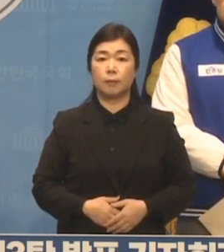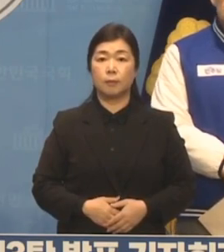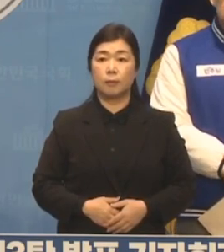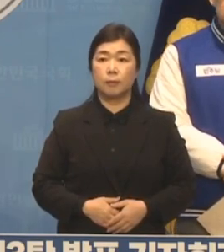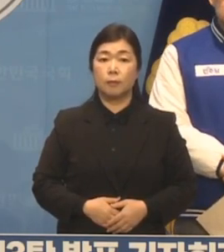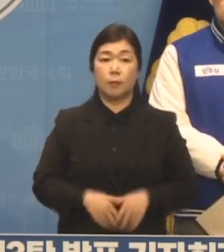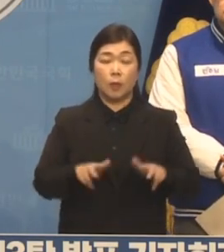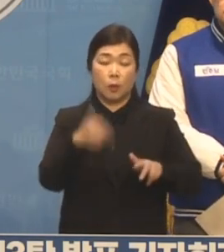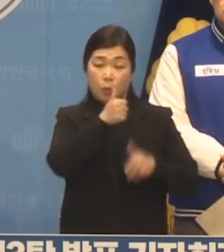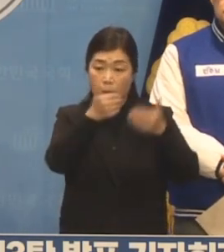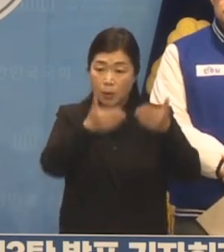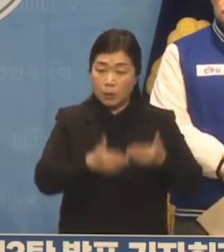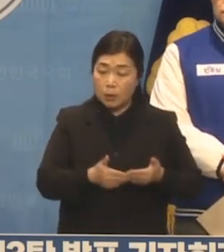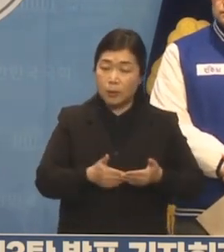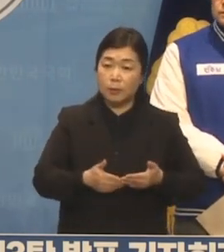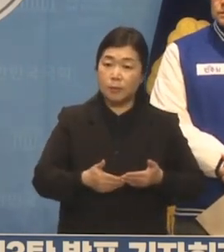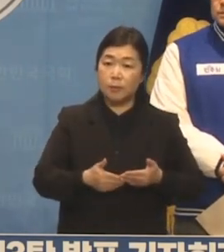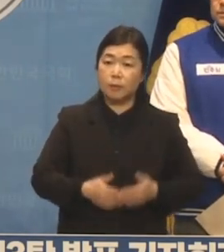예, 방금 소개받은